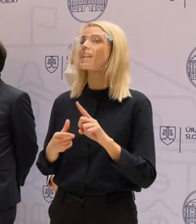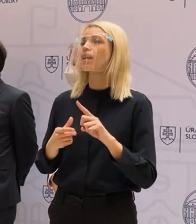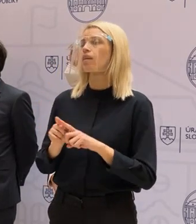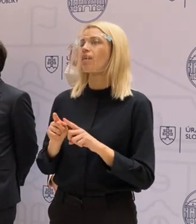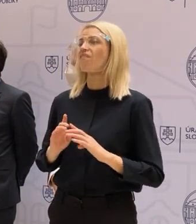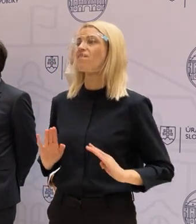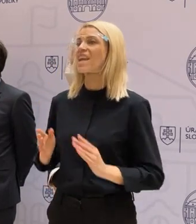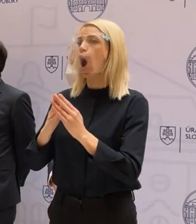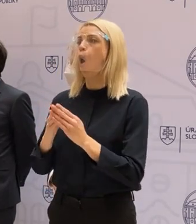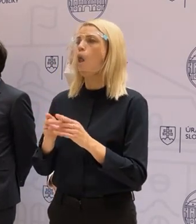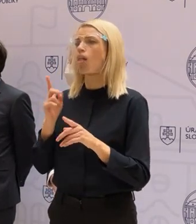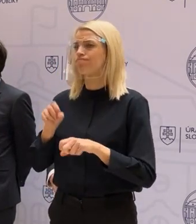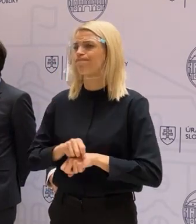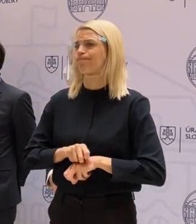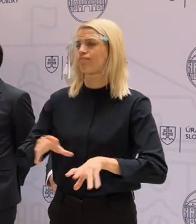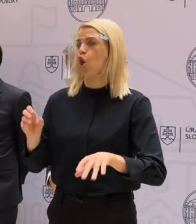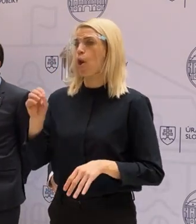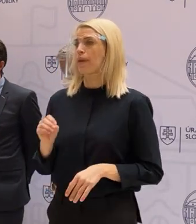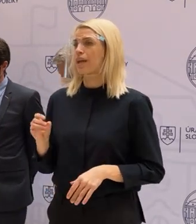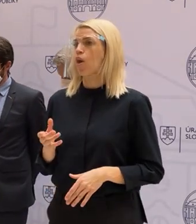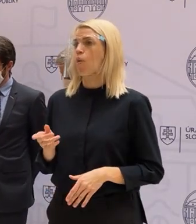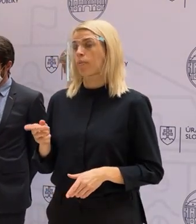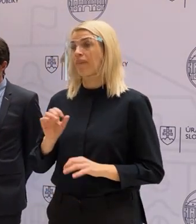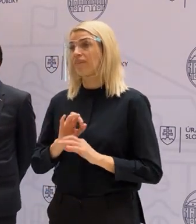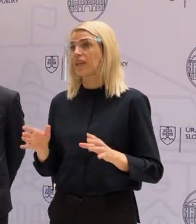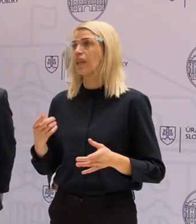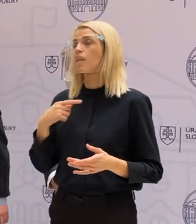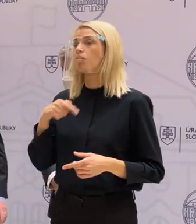vrchol tej vlny a teda zhruba, či to môžete odhadnúť, povedzme